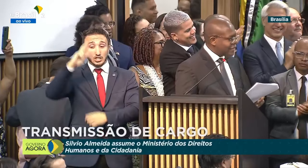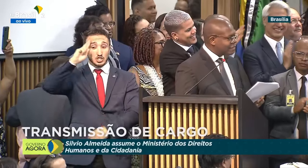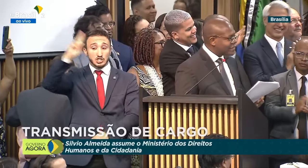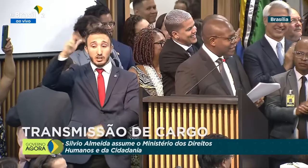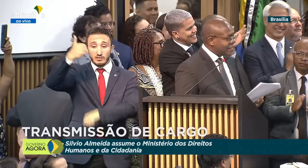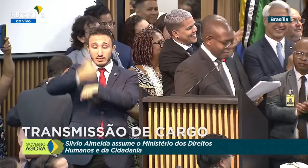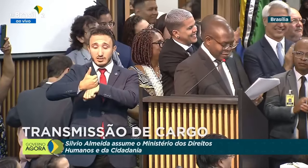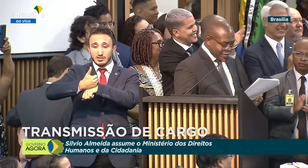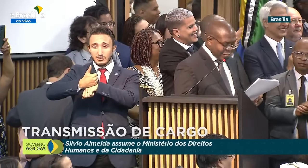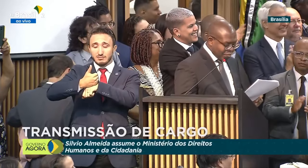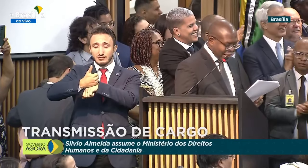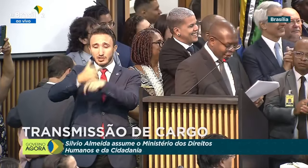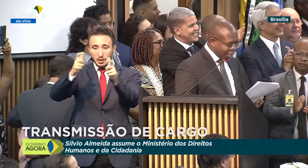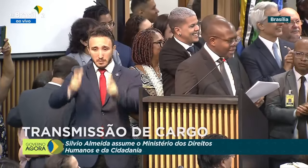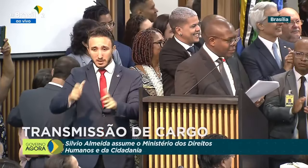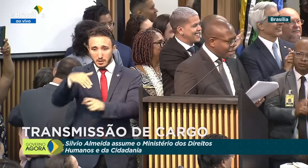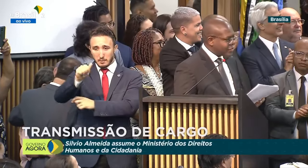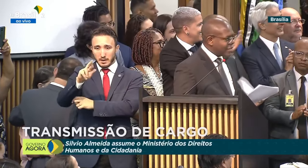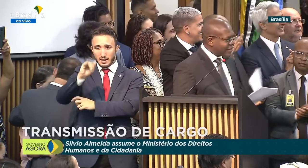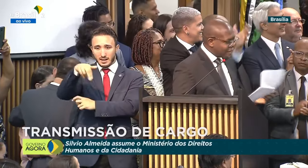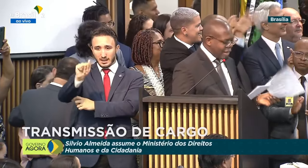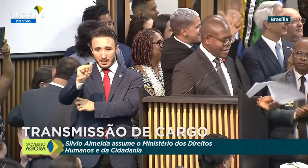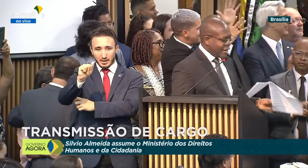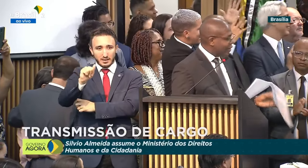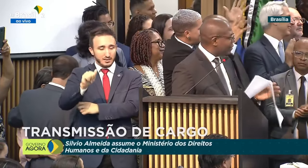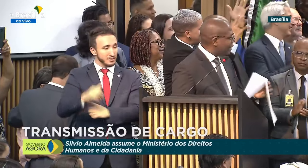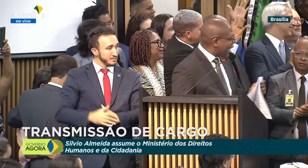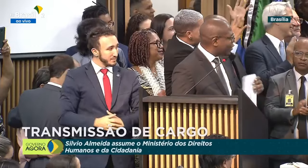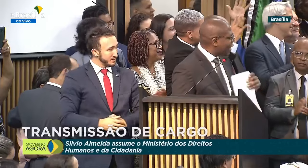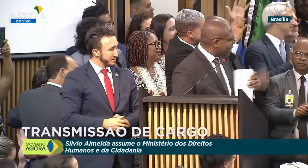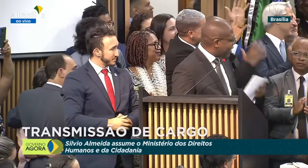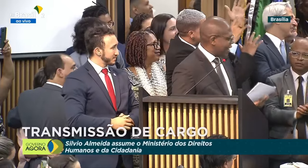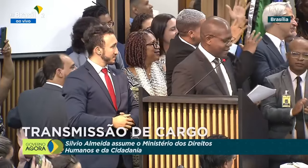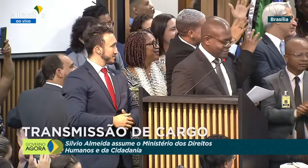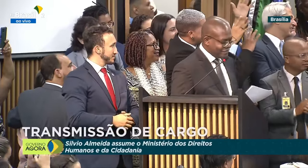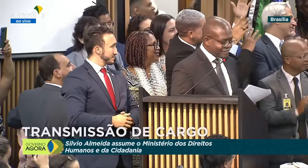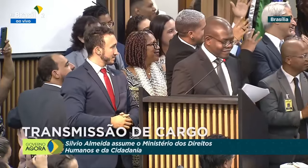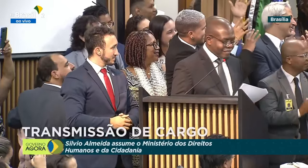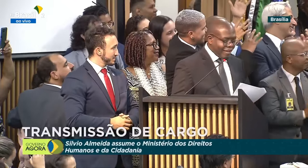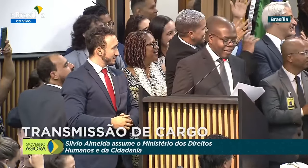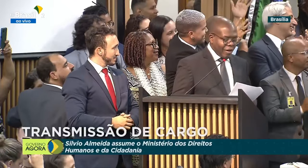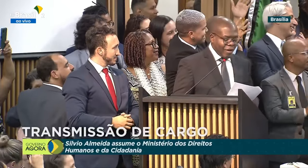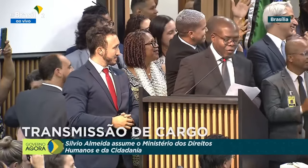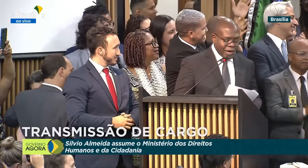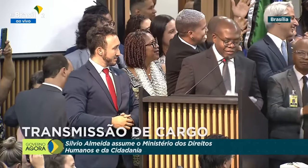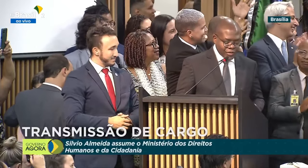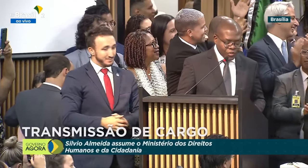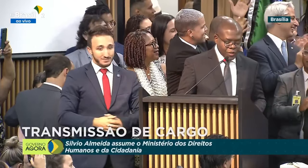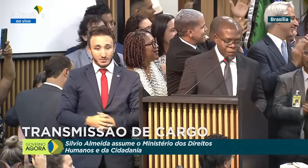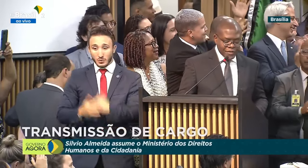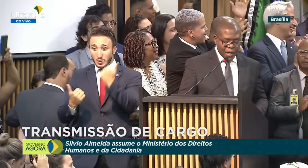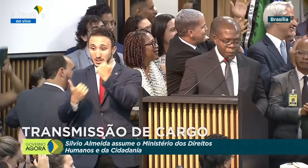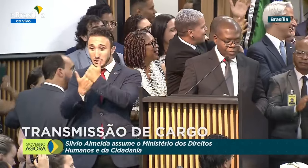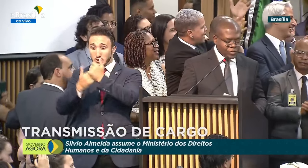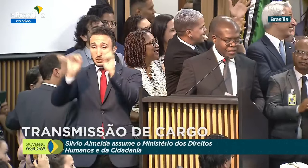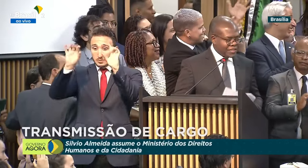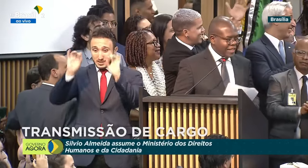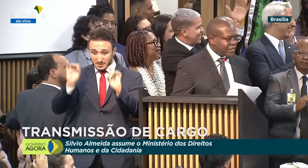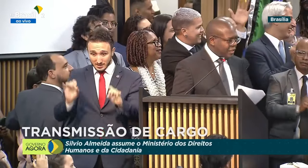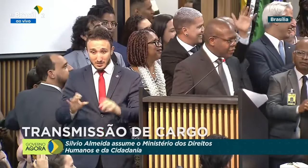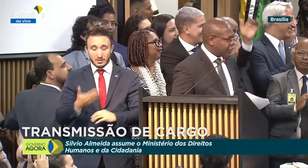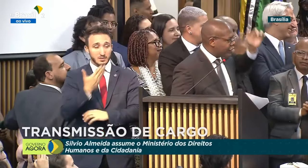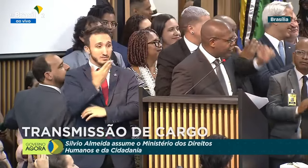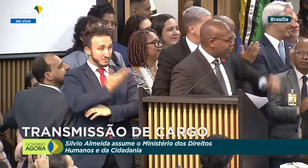gabinete Marina Basso Lacerda Obrigado Marina o assessor especial para